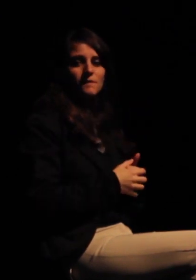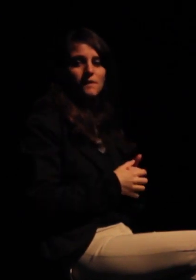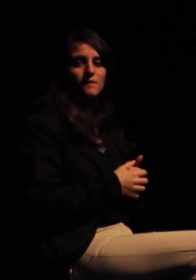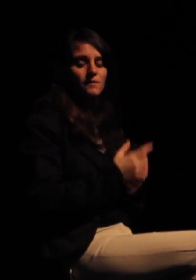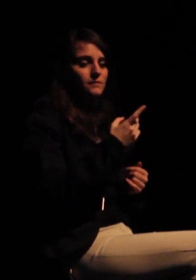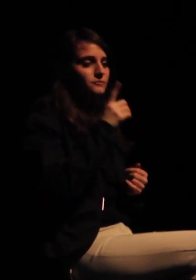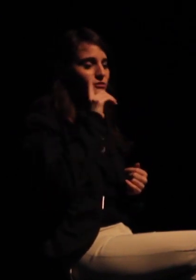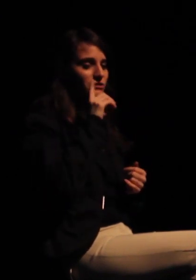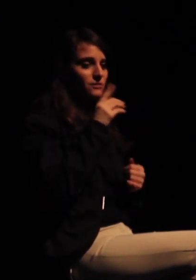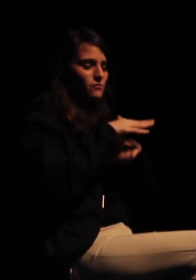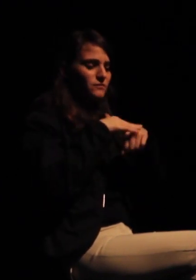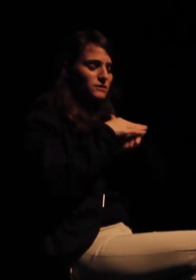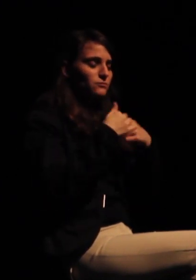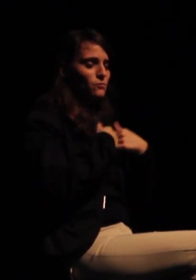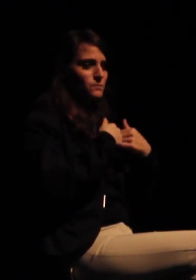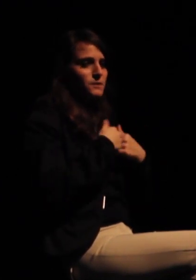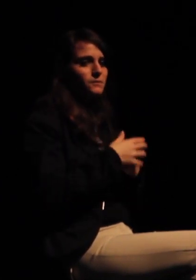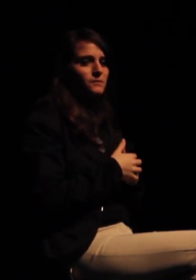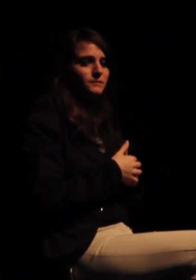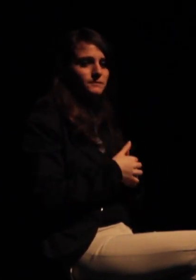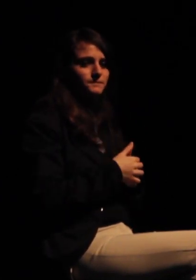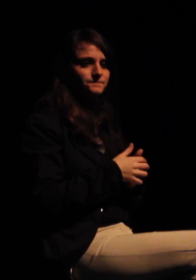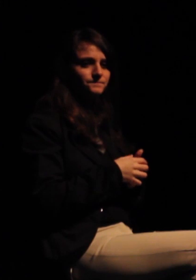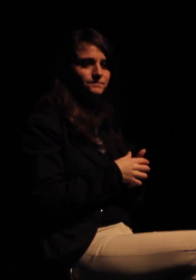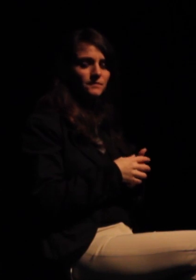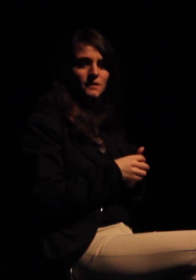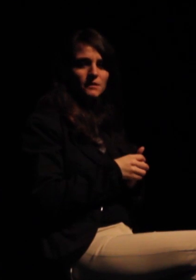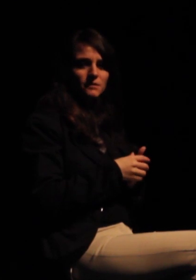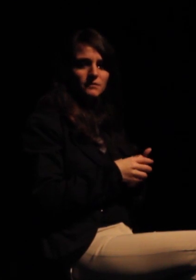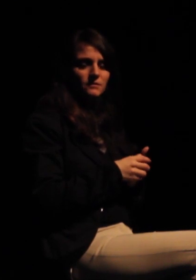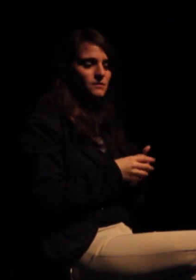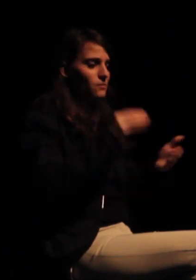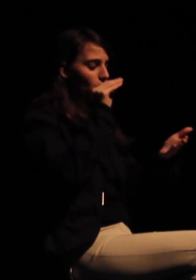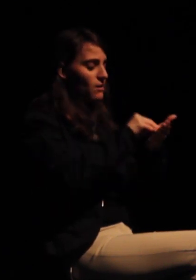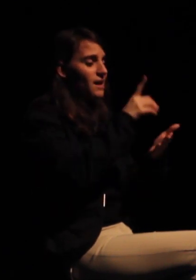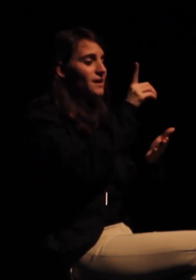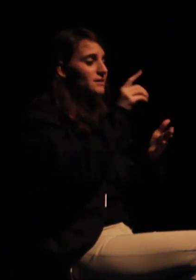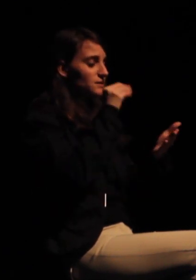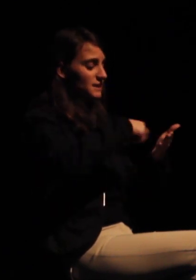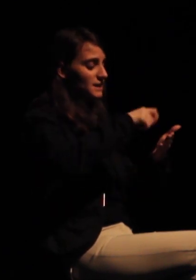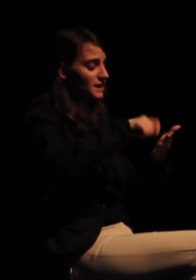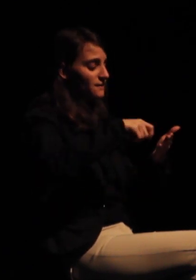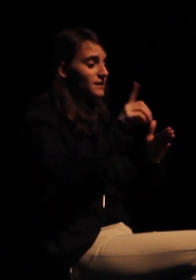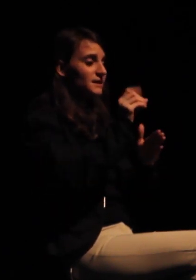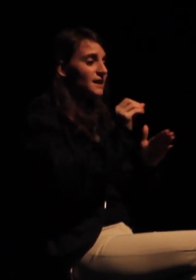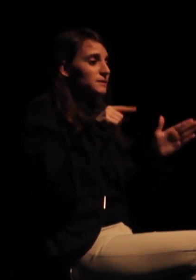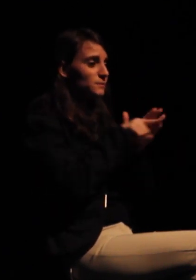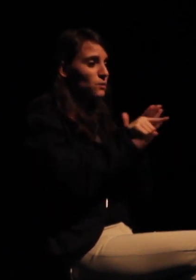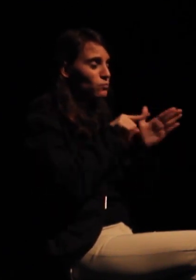um dia falou, vocês coloquem no caderno 10 perguntas. Eu, como